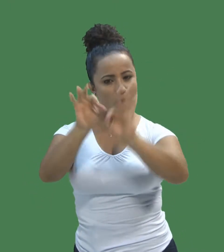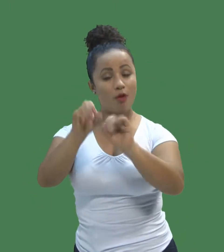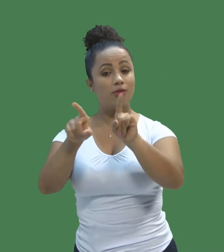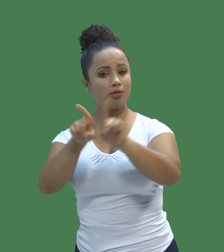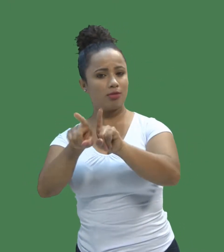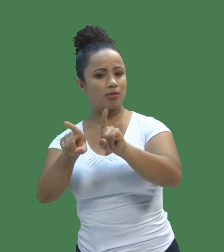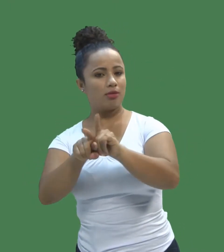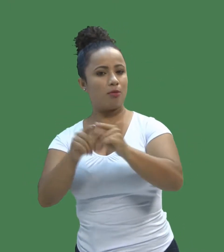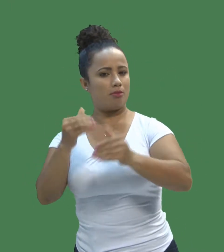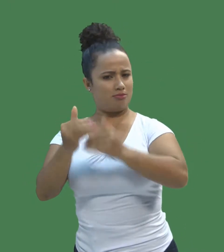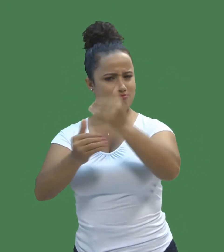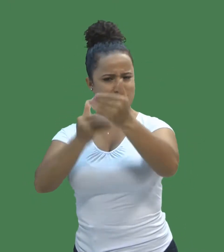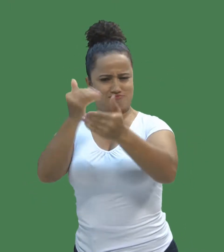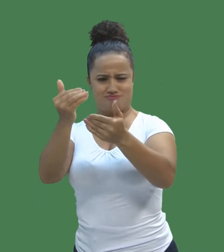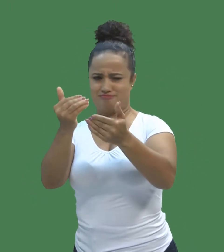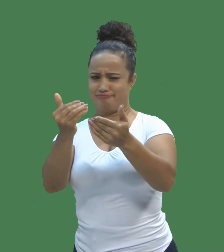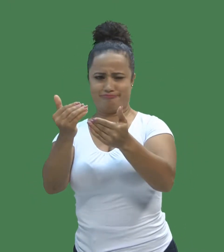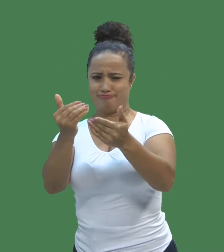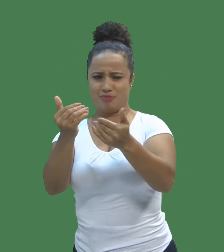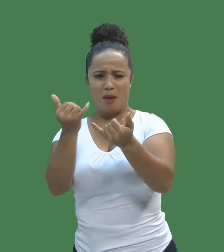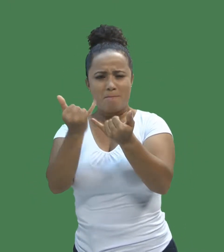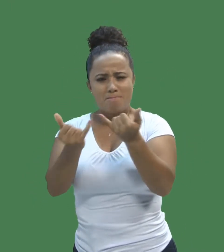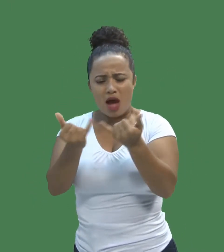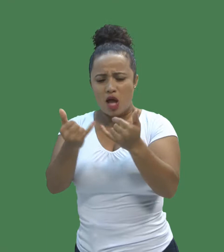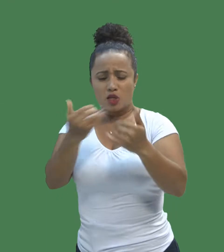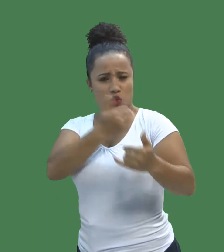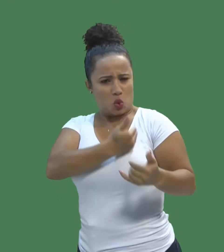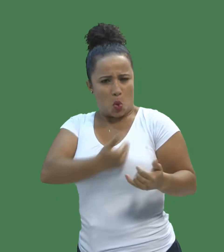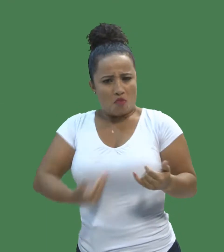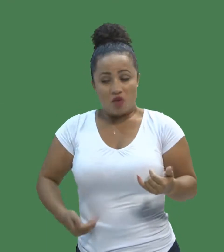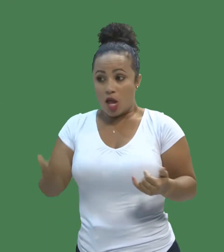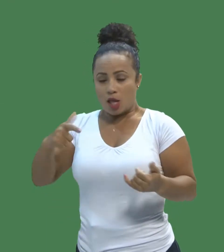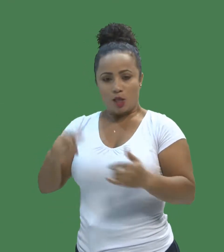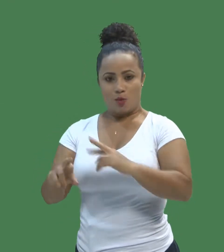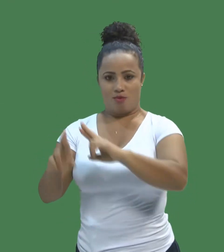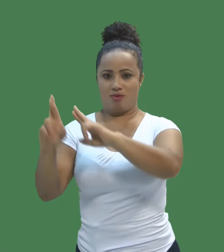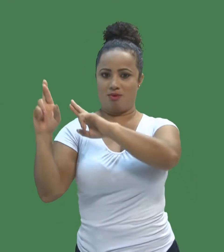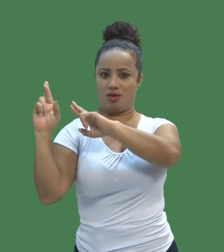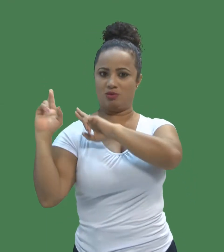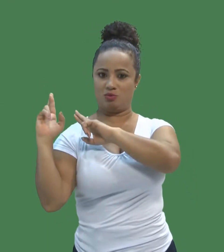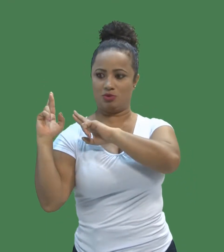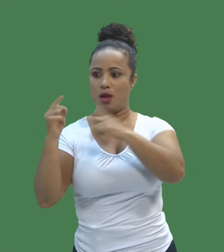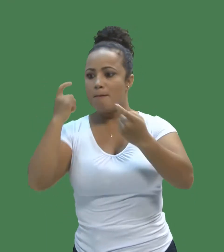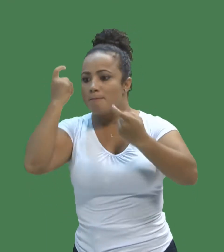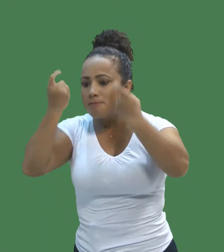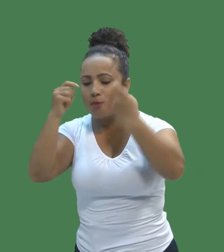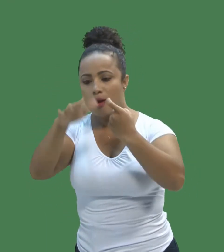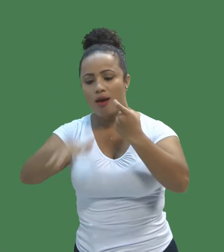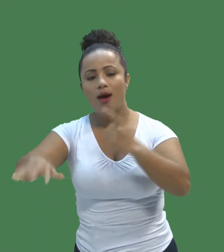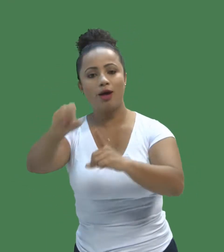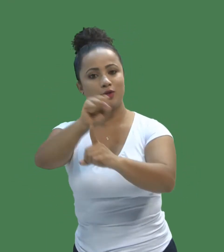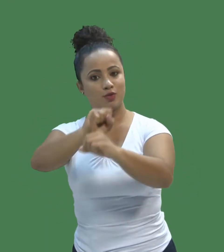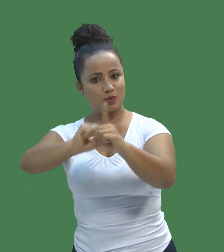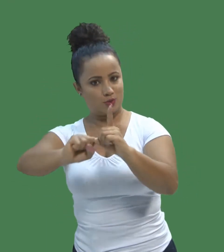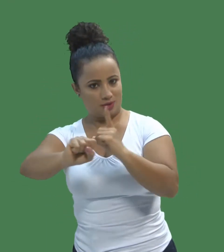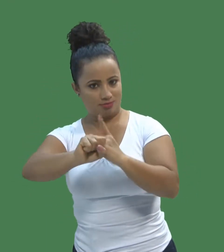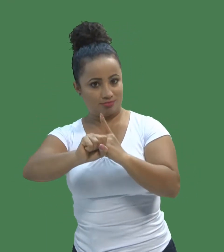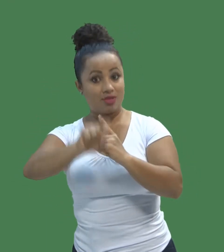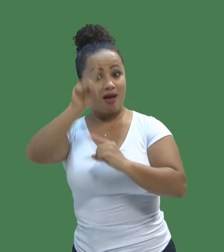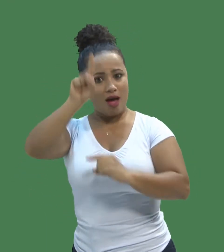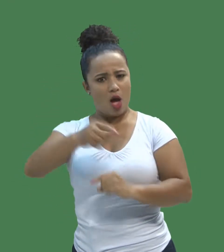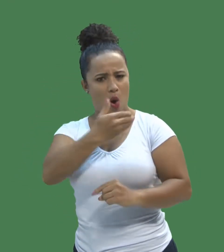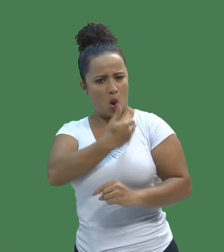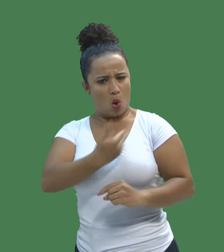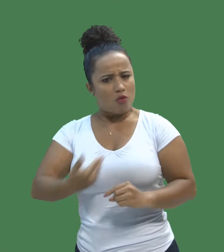com o bem-estar social. Trata-se de um governo comprometido com os empresários